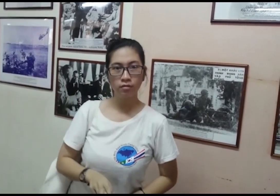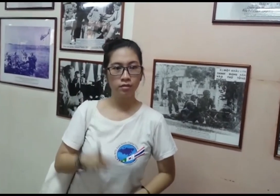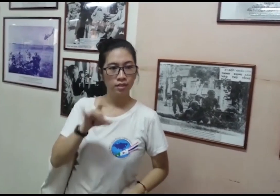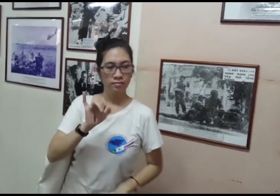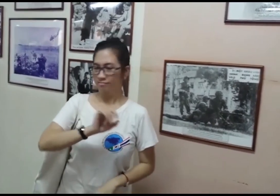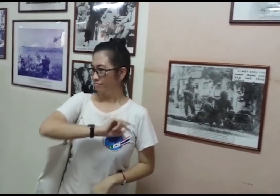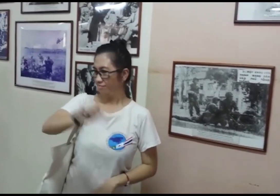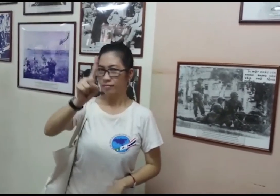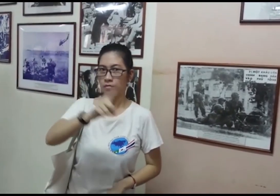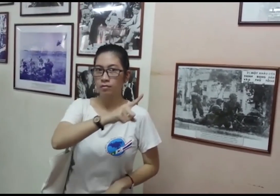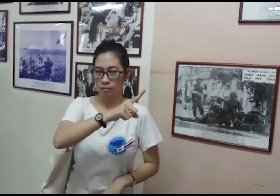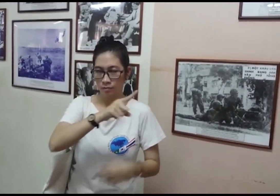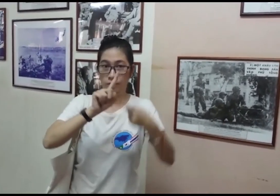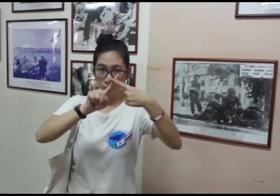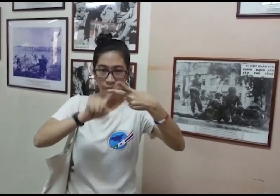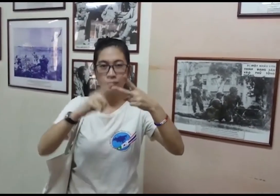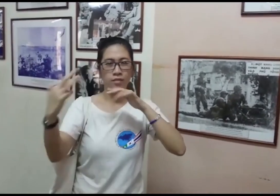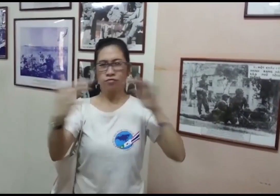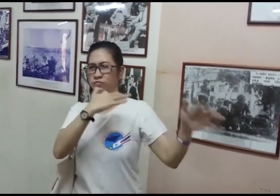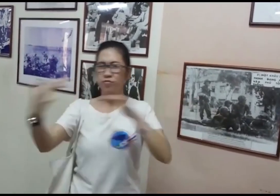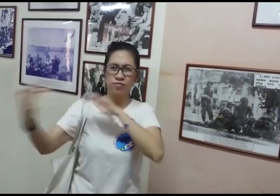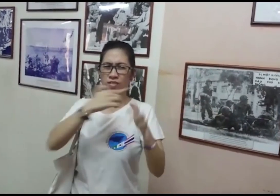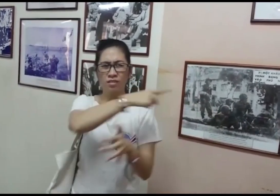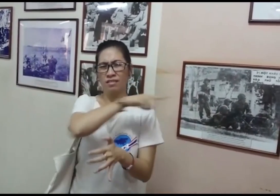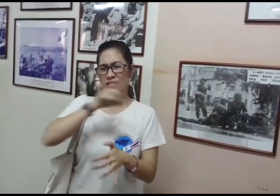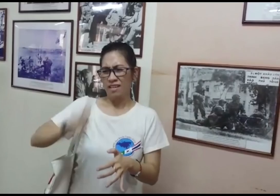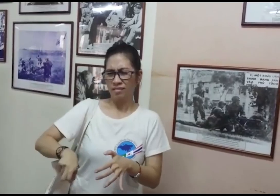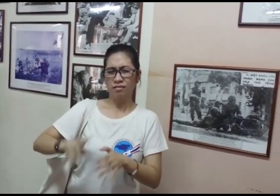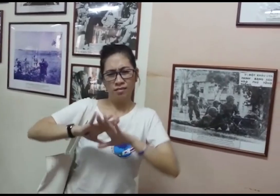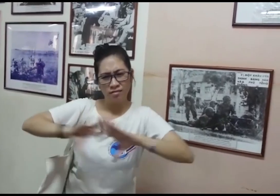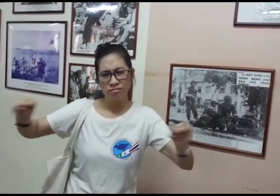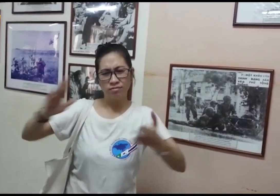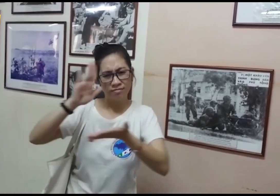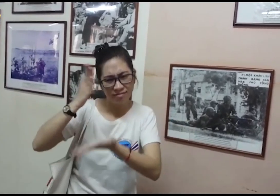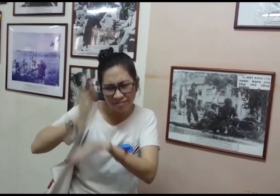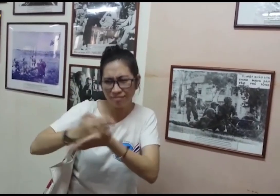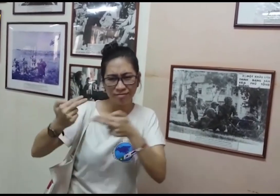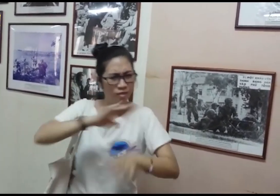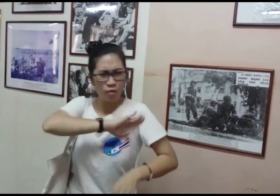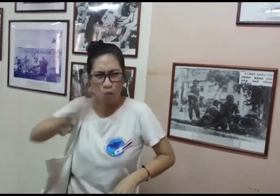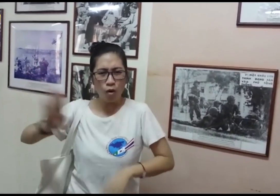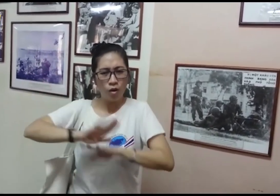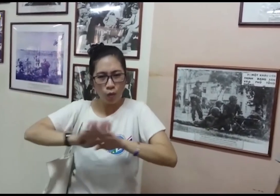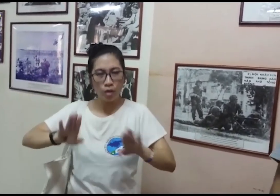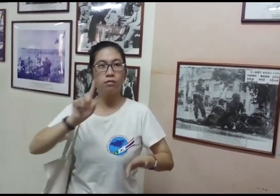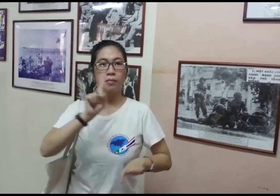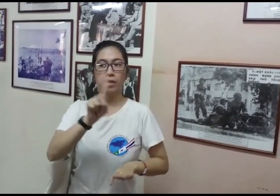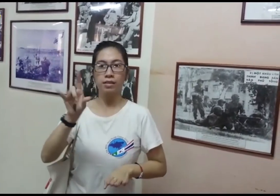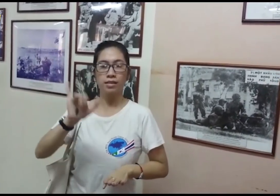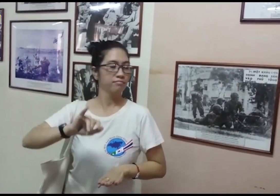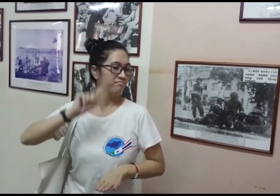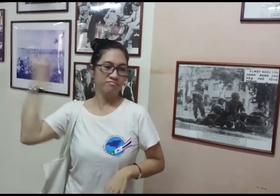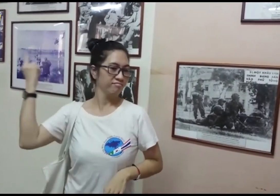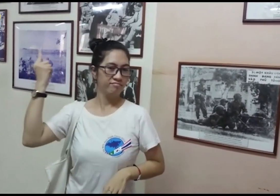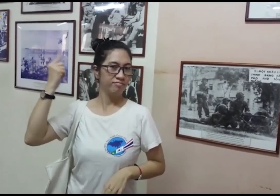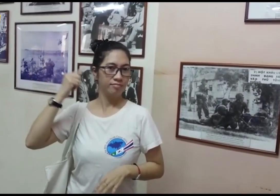Menschen. Doch der Präsident blieb stur. Dieser Mönch versuchte hierbei genauso wie zum Thema Vietnamkrieg zu vermitteln. Aber der Präsident ignorierte